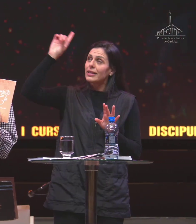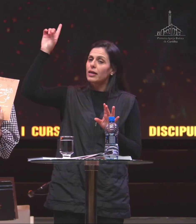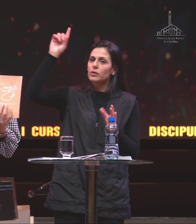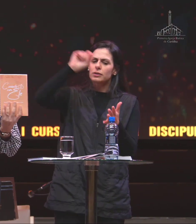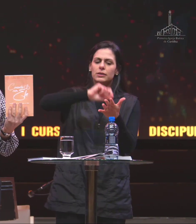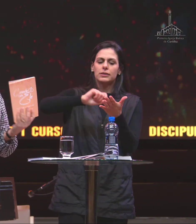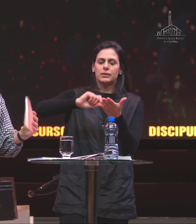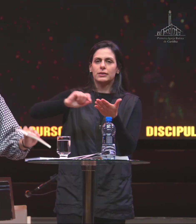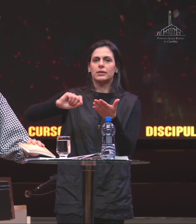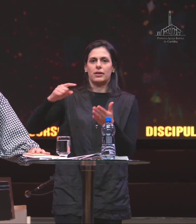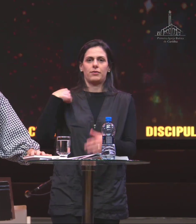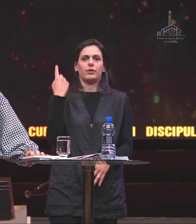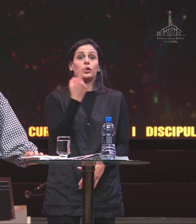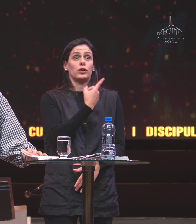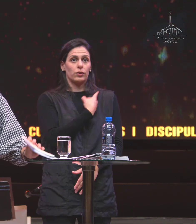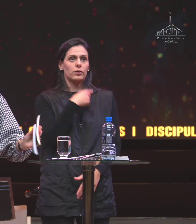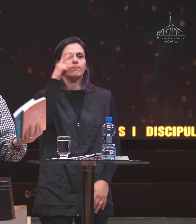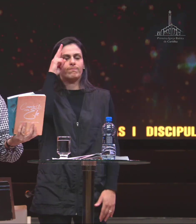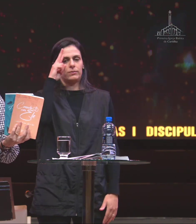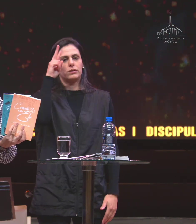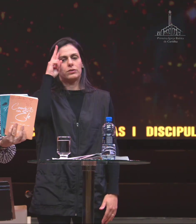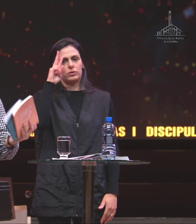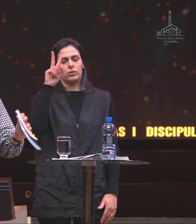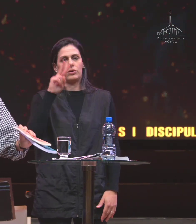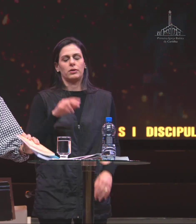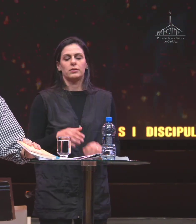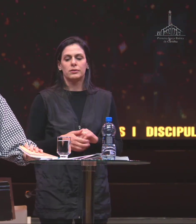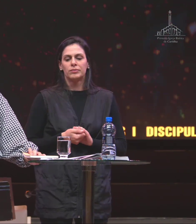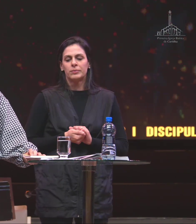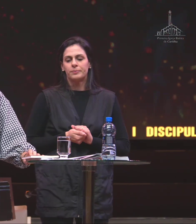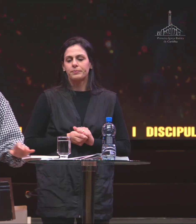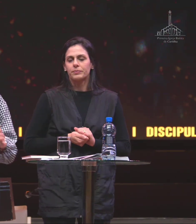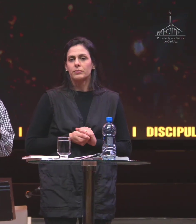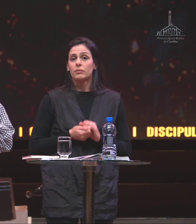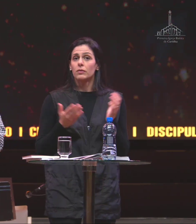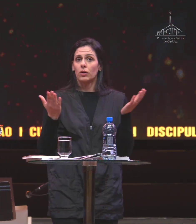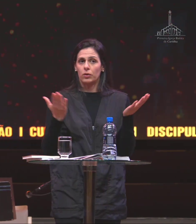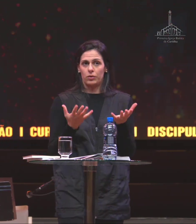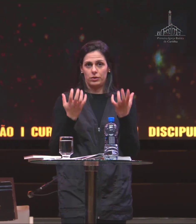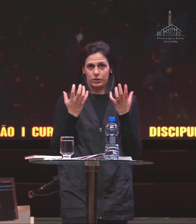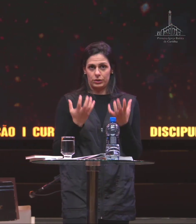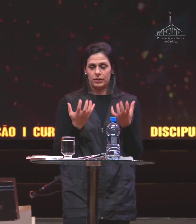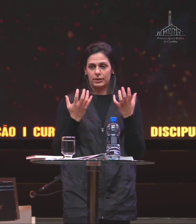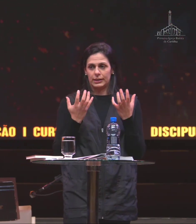pouco sobre as histórias com meu marido. Meu marido, ele é uma pessoa assim, peculiar.